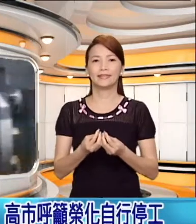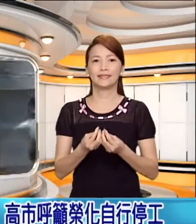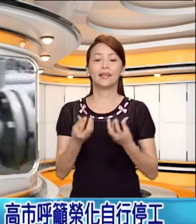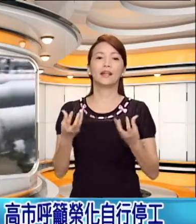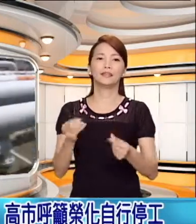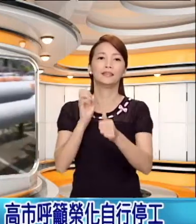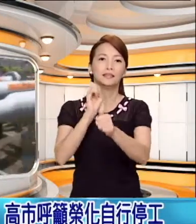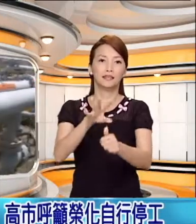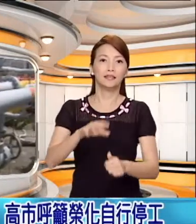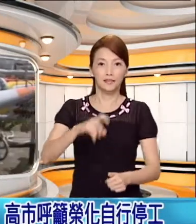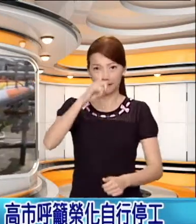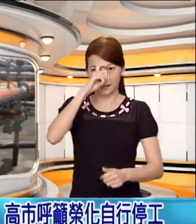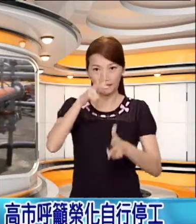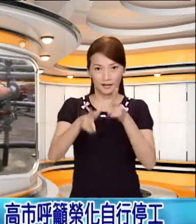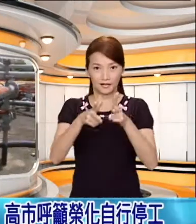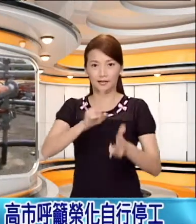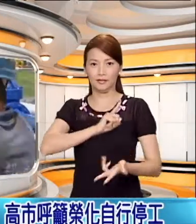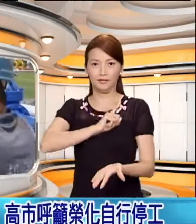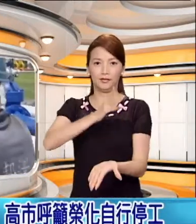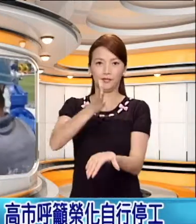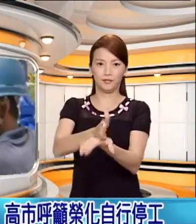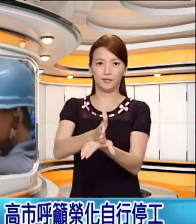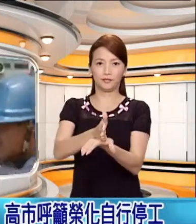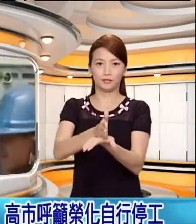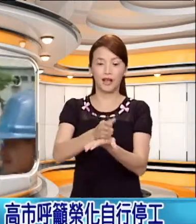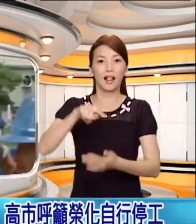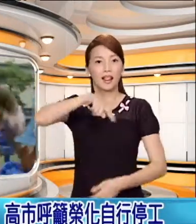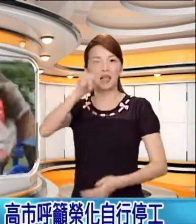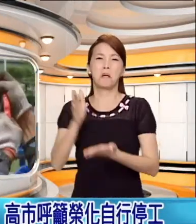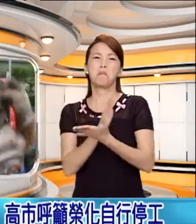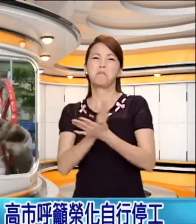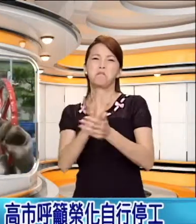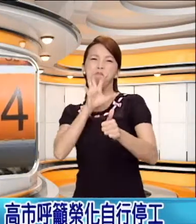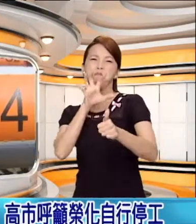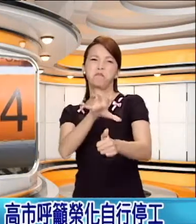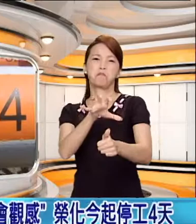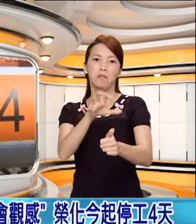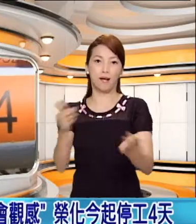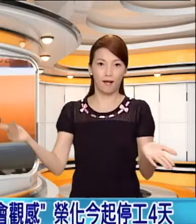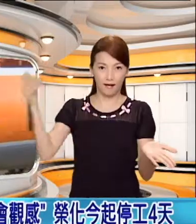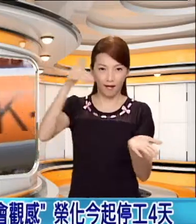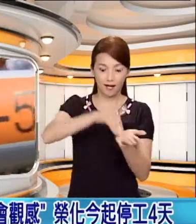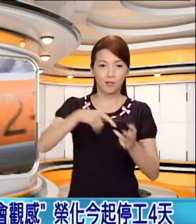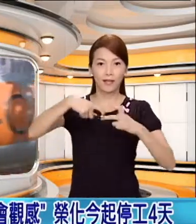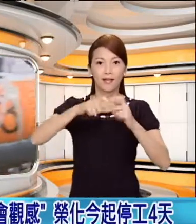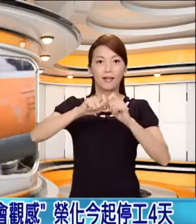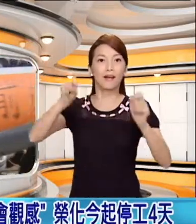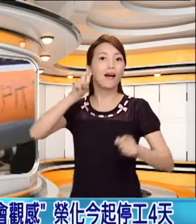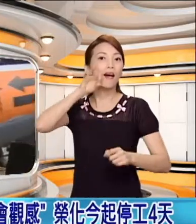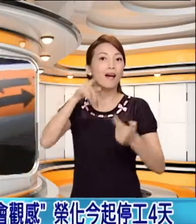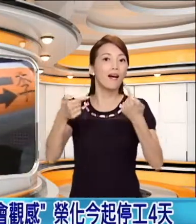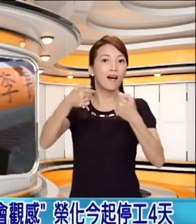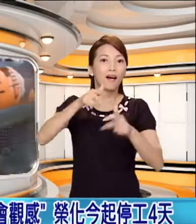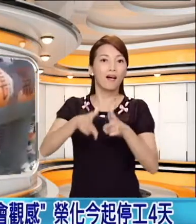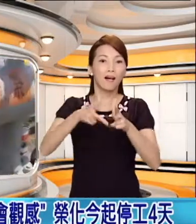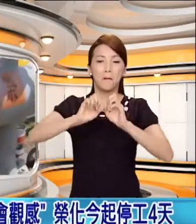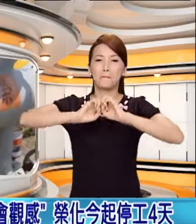化自行停工。而在各界的压力之下，李长荣化工终于宣布，今天